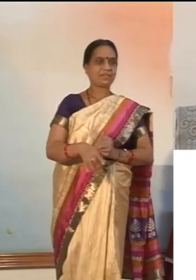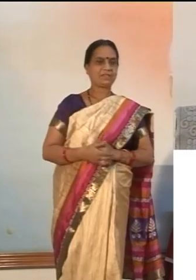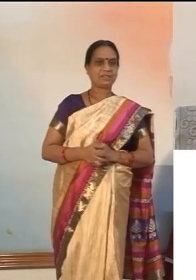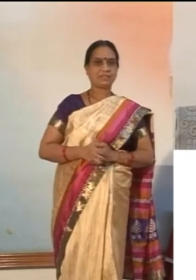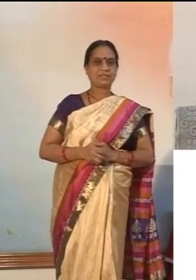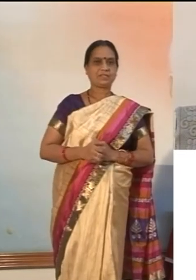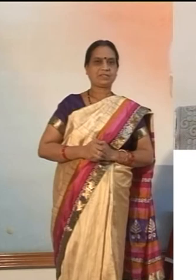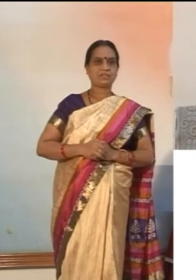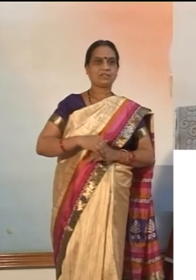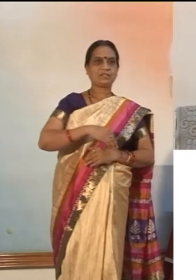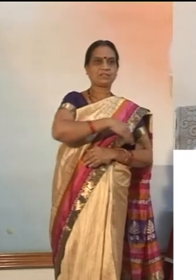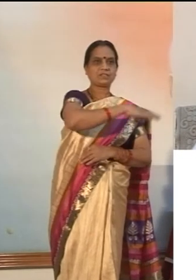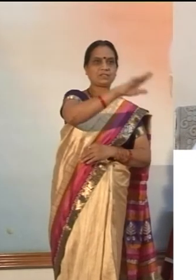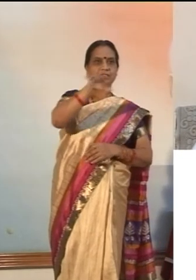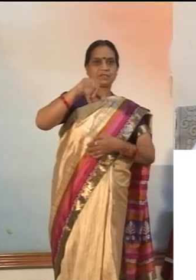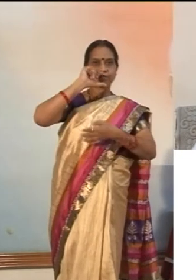तो सभी धर्मों में